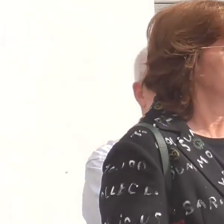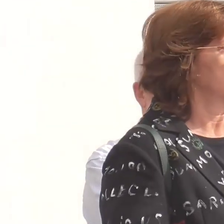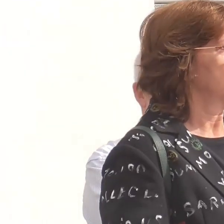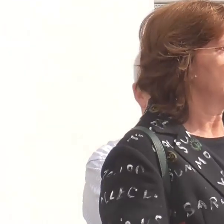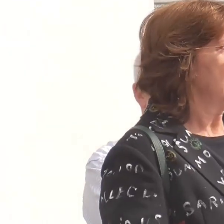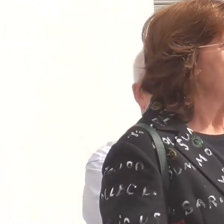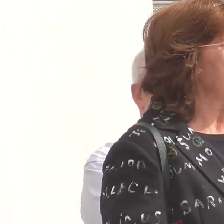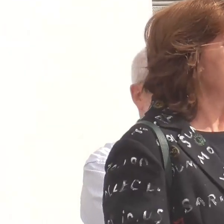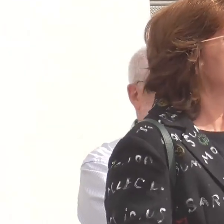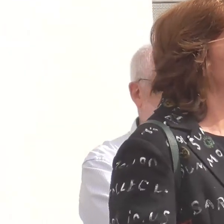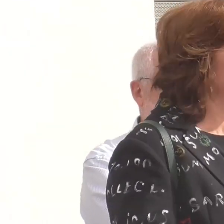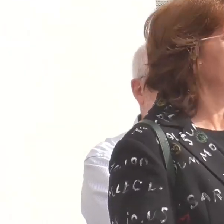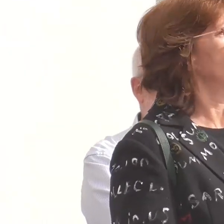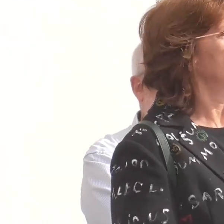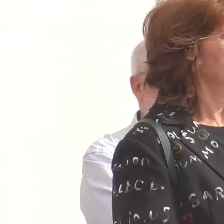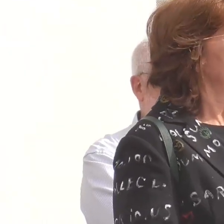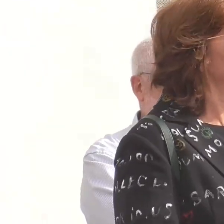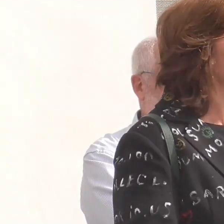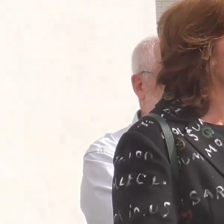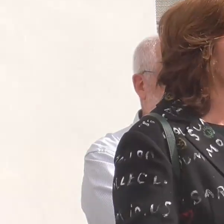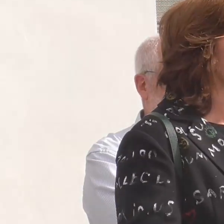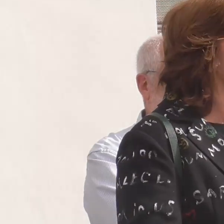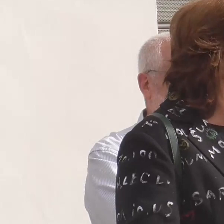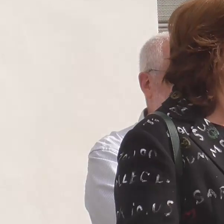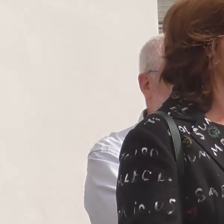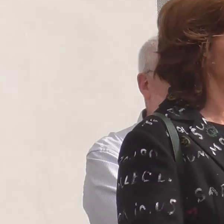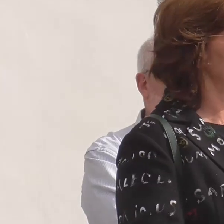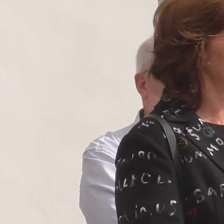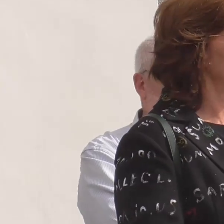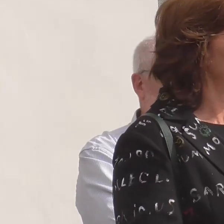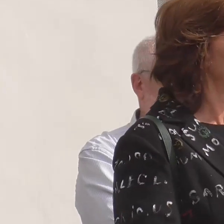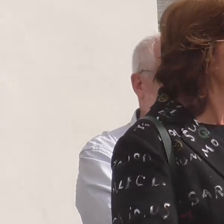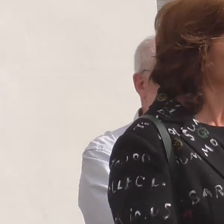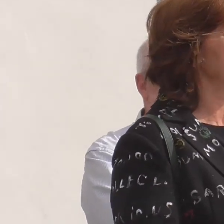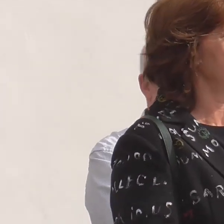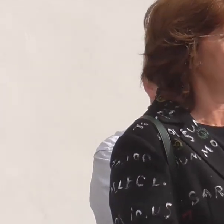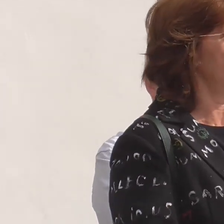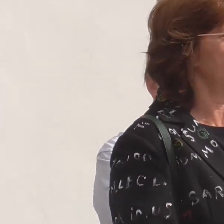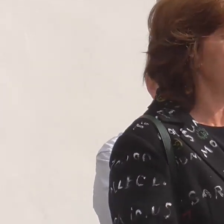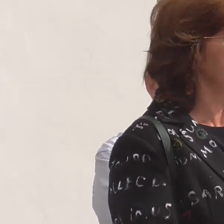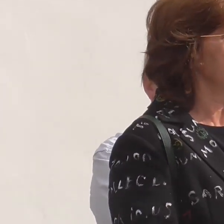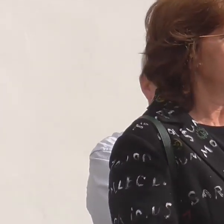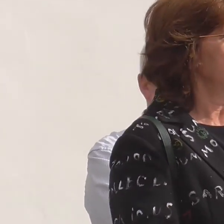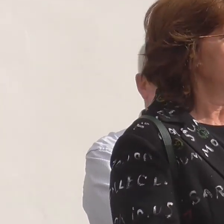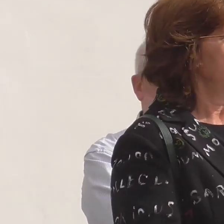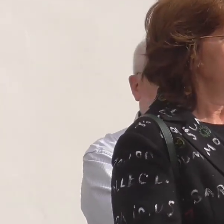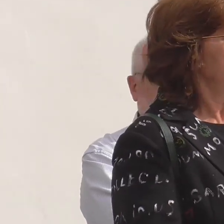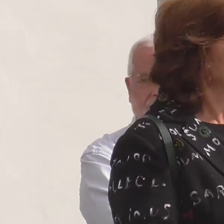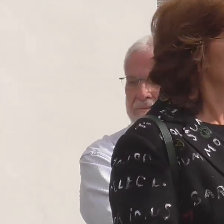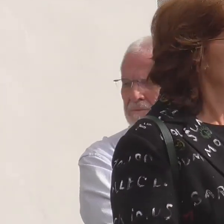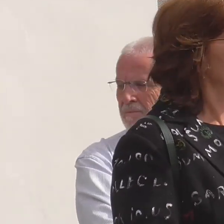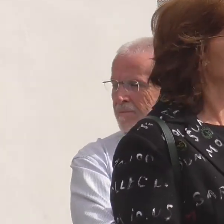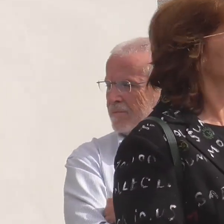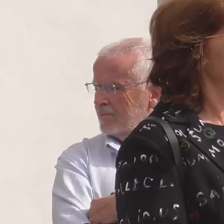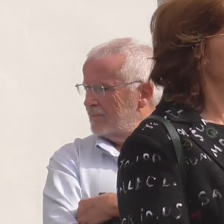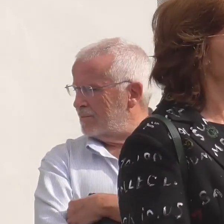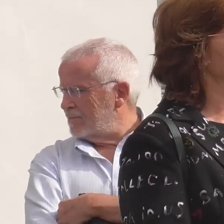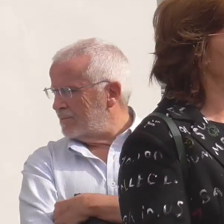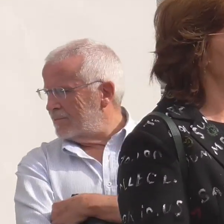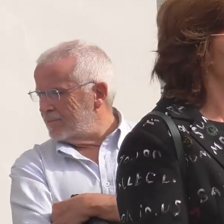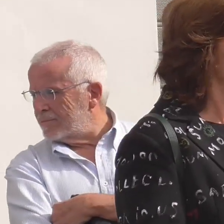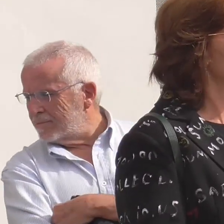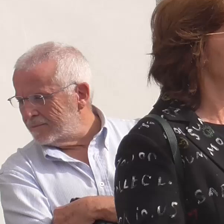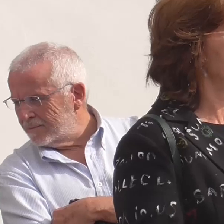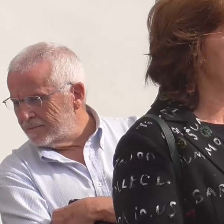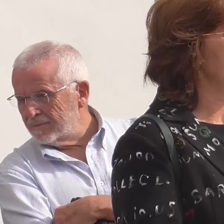no. Queremos lo bueno. Lo bueno era lo que teníamos, lo que nos daba asistencia aquí. Eso es lo que nosotros